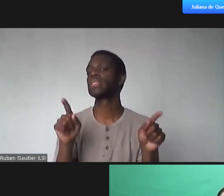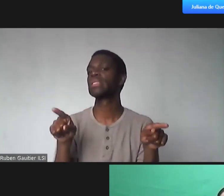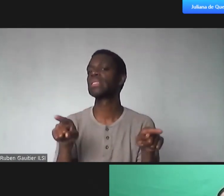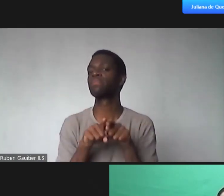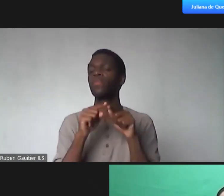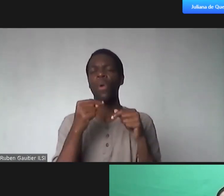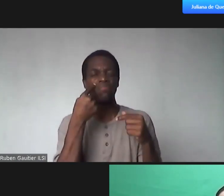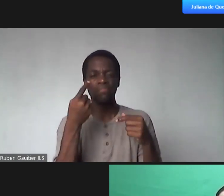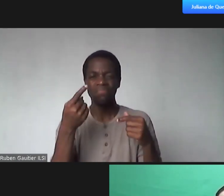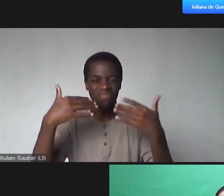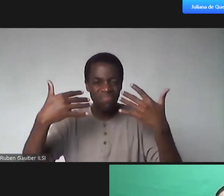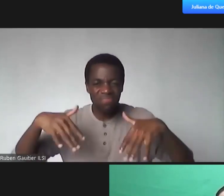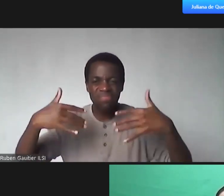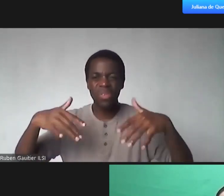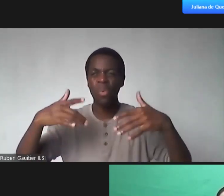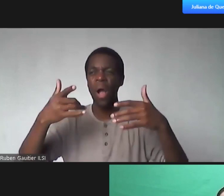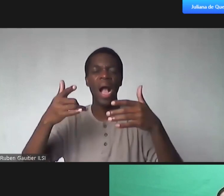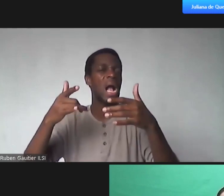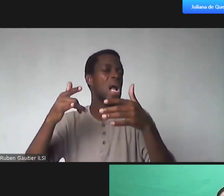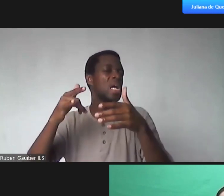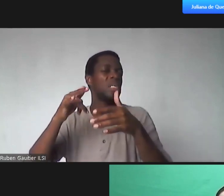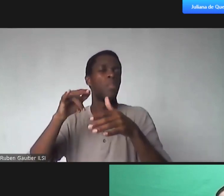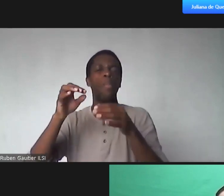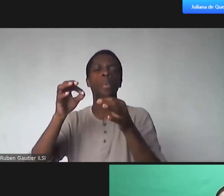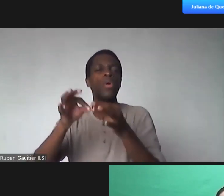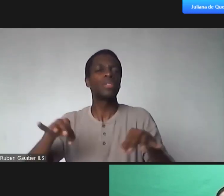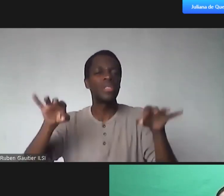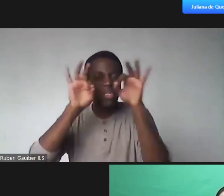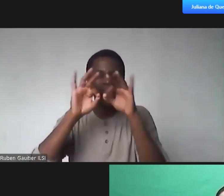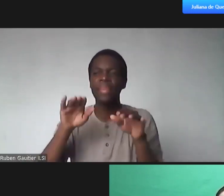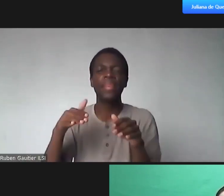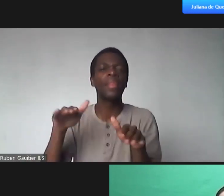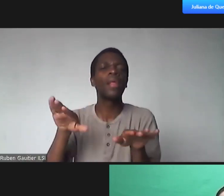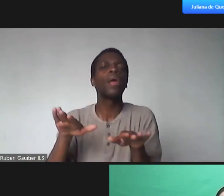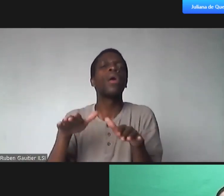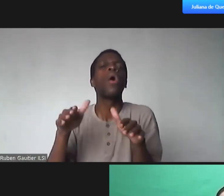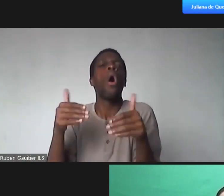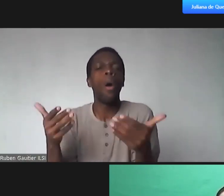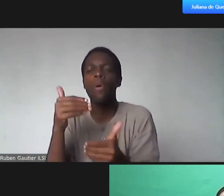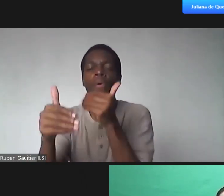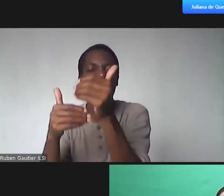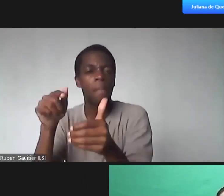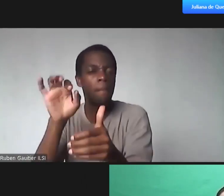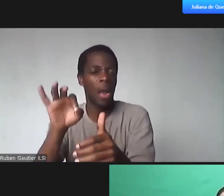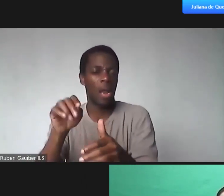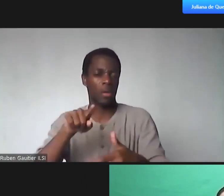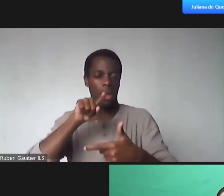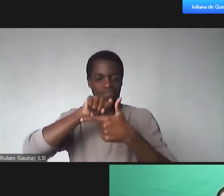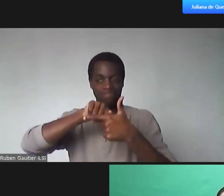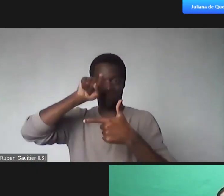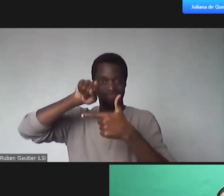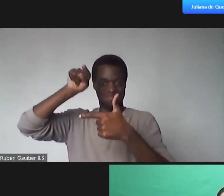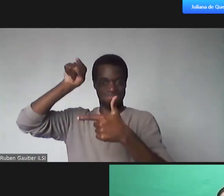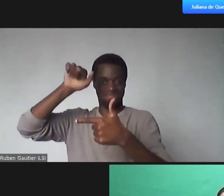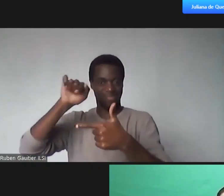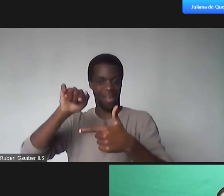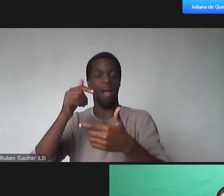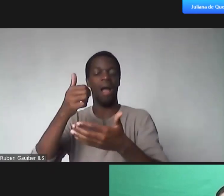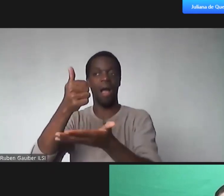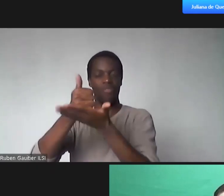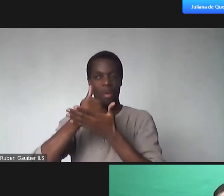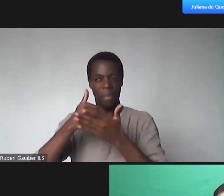que sin datos no se puede hacer políticas públicas. Con las informaciones estadísticas boas, completas, conseguimos